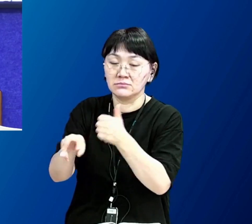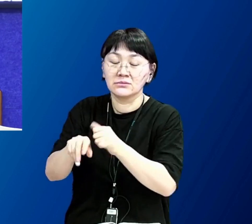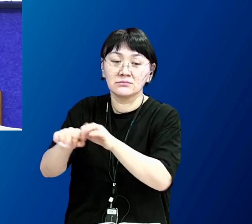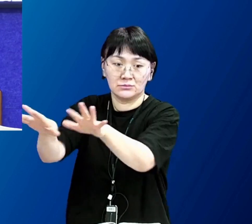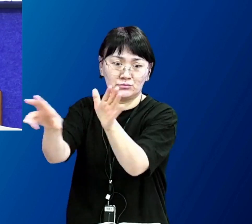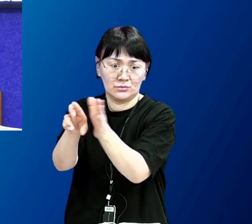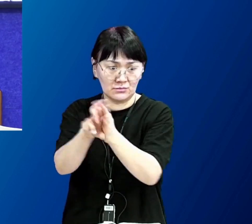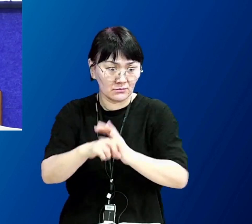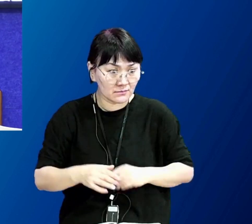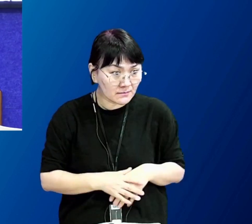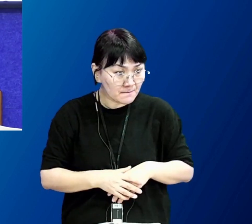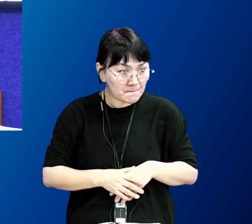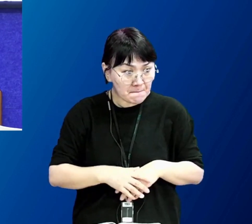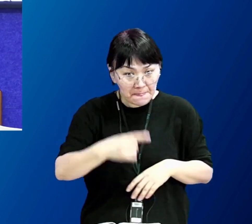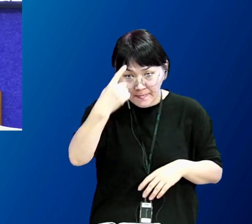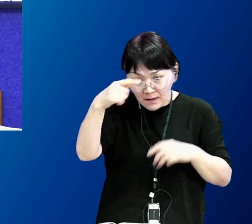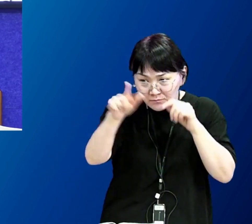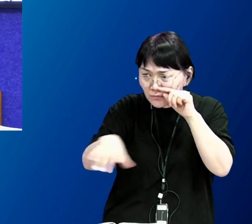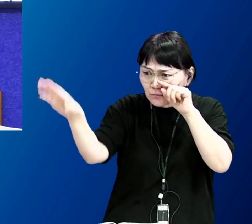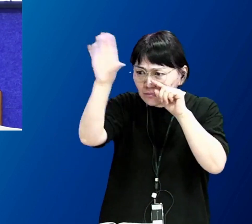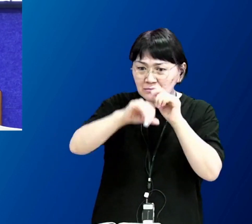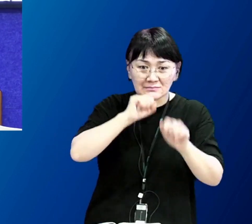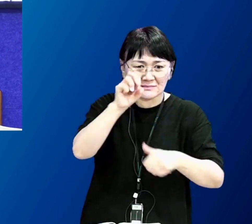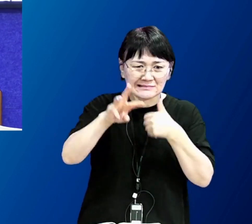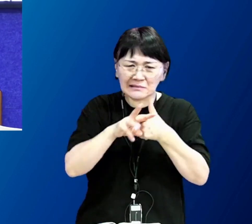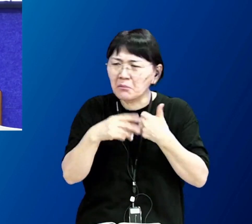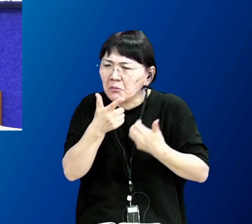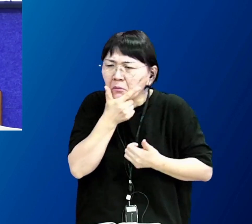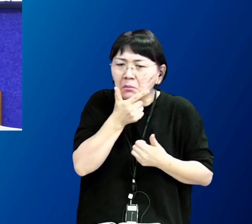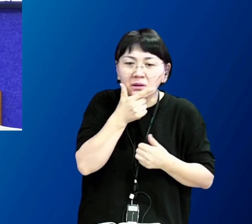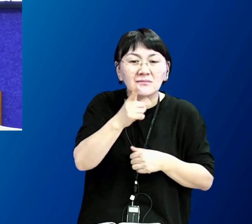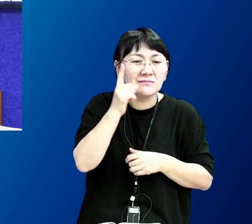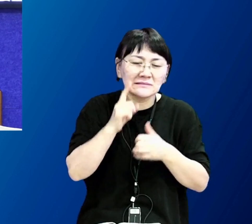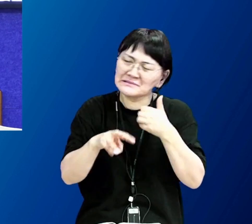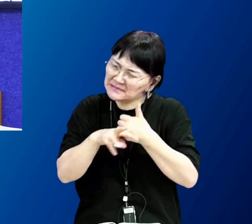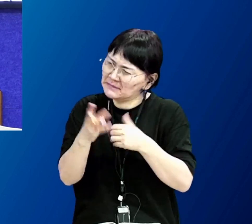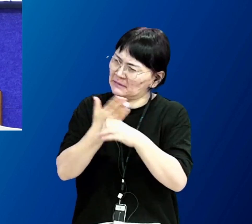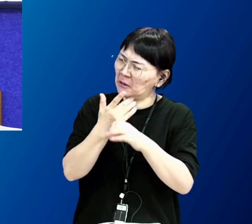Яагаад бид хүн энэ Монголд амьдарч байгаа олон хүмүүс сайн мэдээ тараач чадахгүй байгаа юм бол?